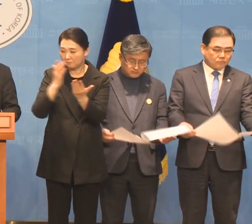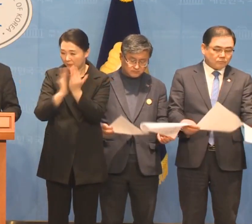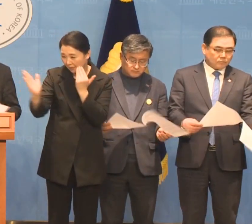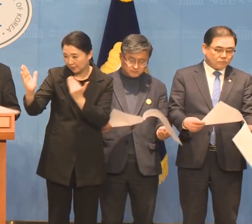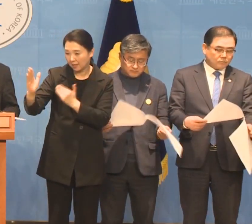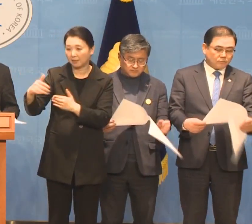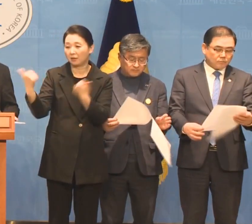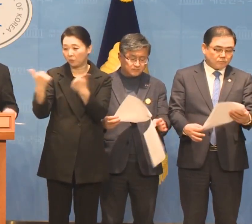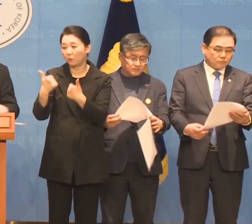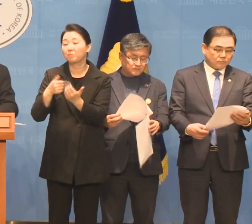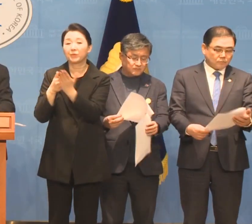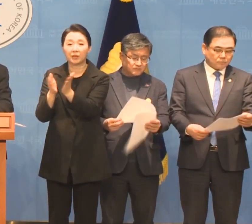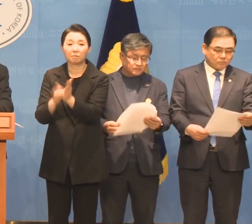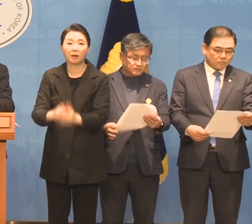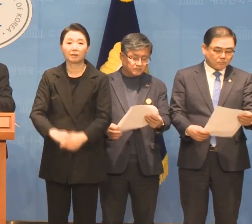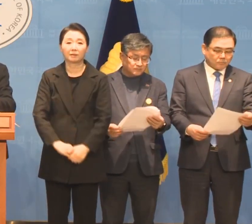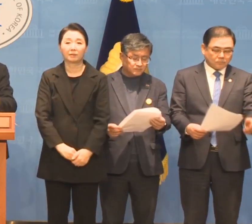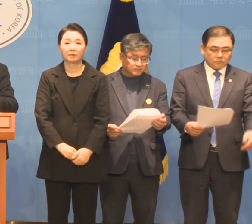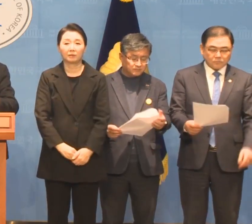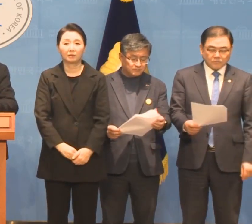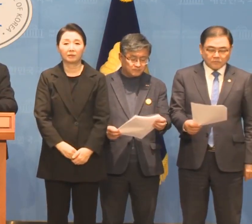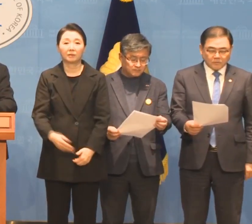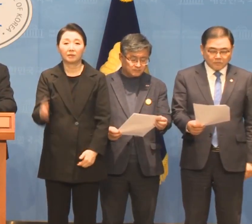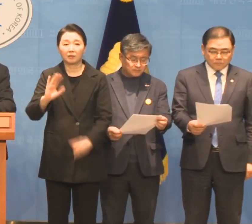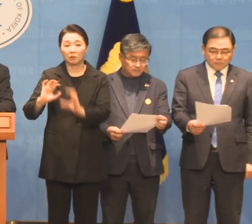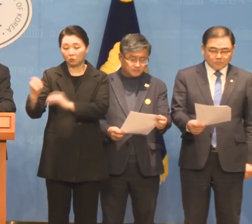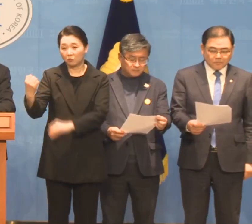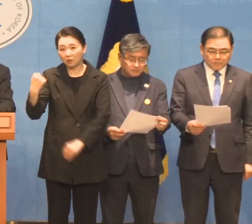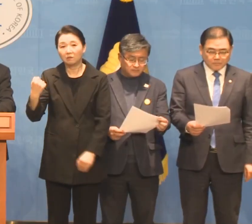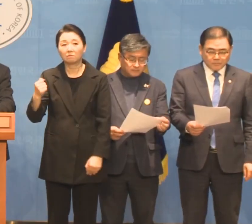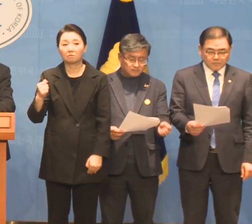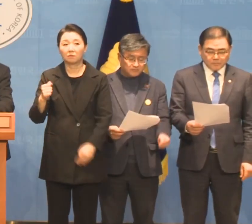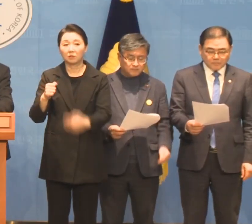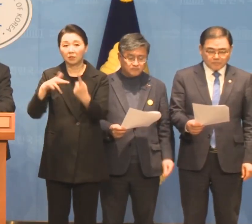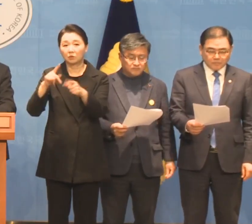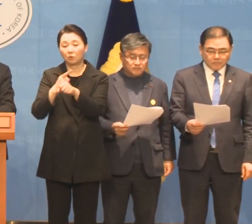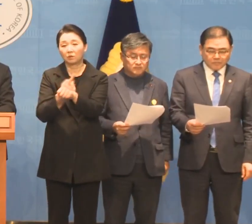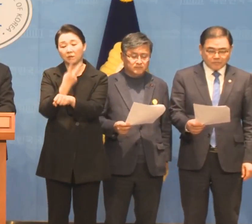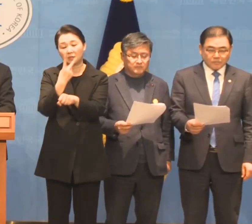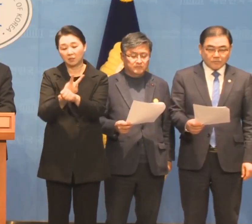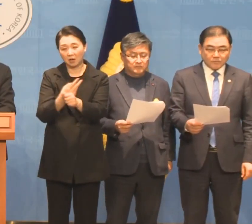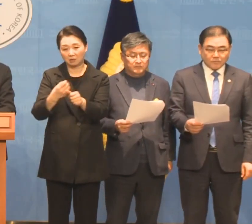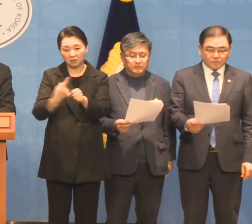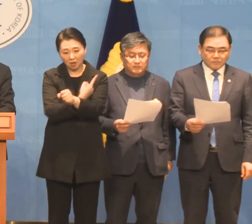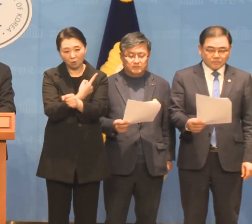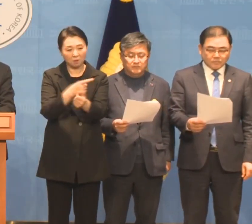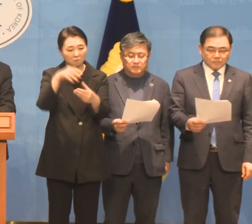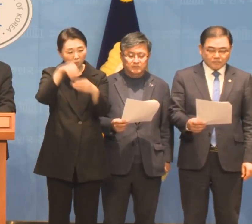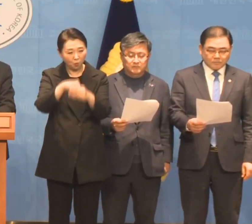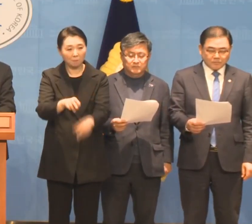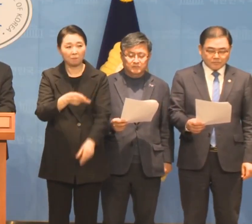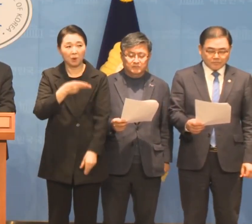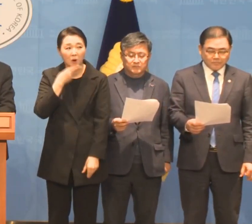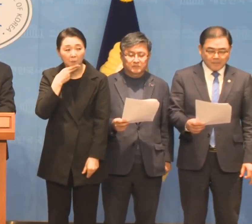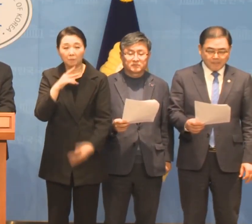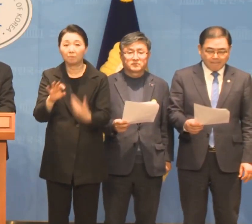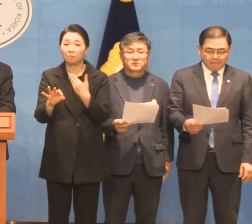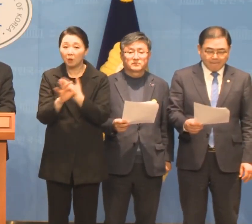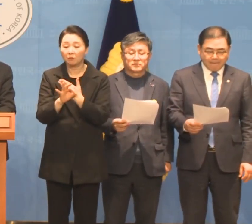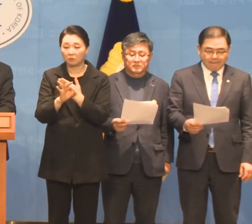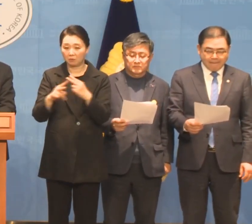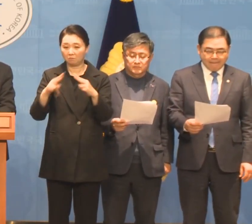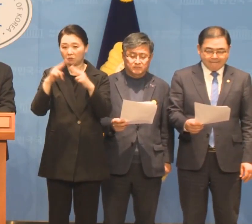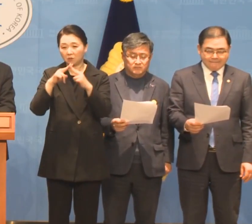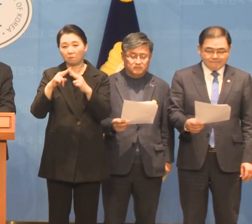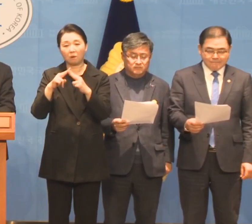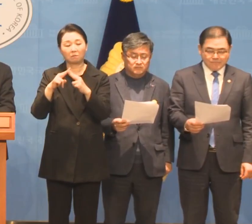논의하자고 제안했습니다. 그러나 국민의힘은 주 52시간 예외 적용이 포함되지 않으면 반도체법을 절대